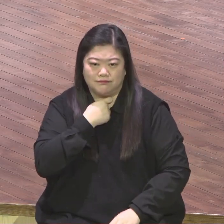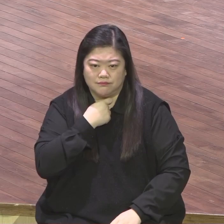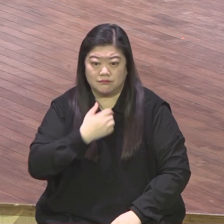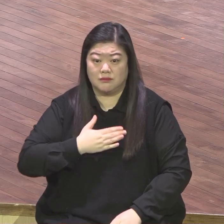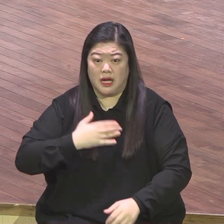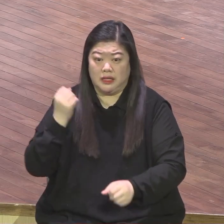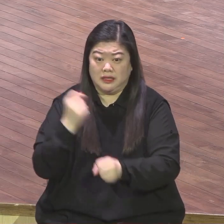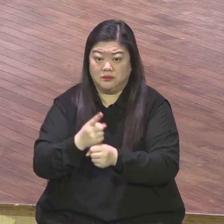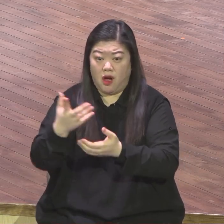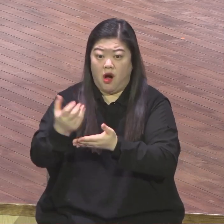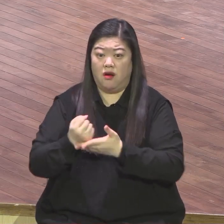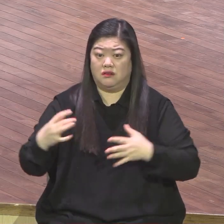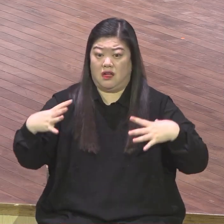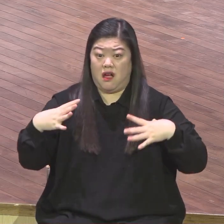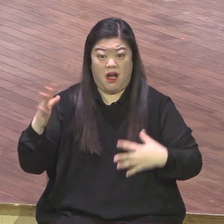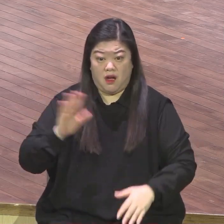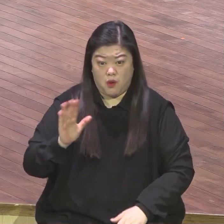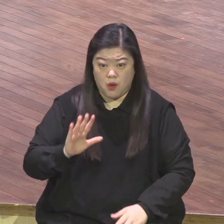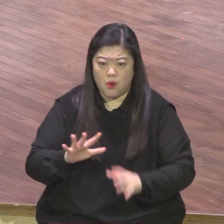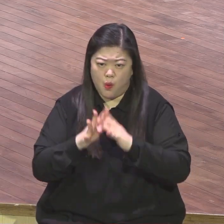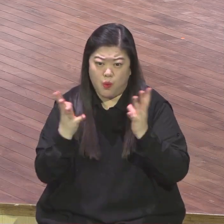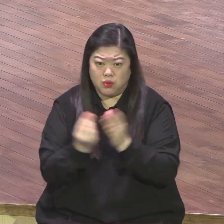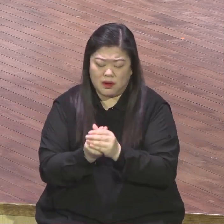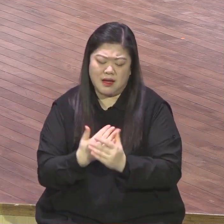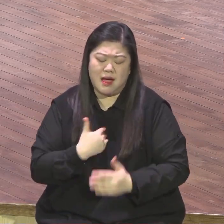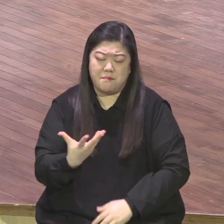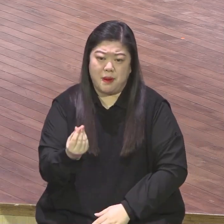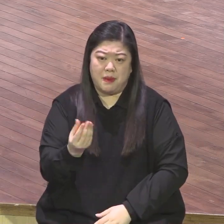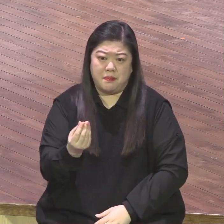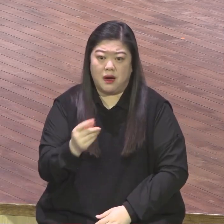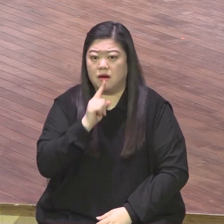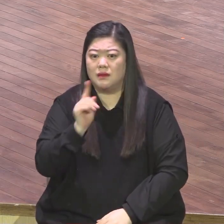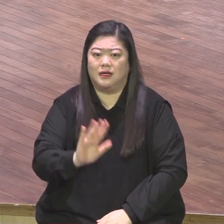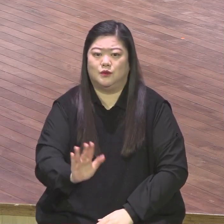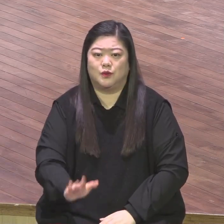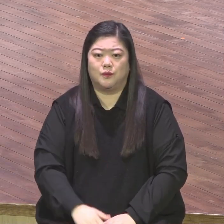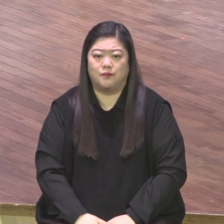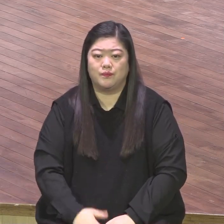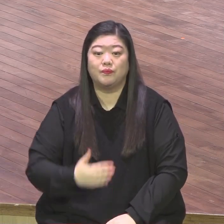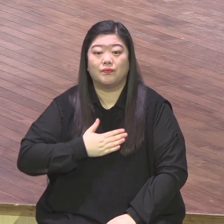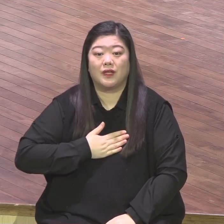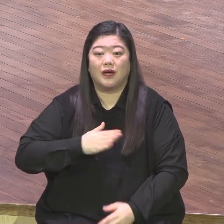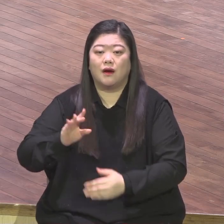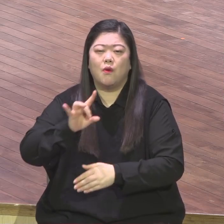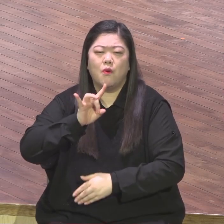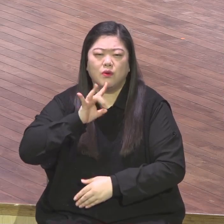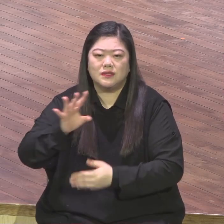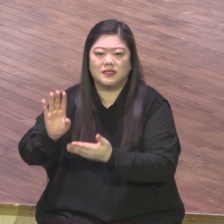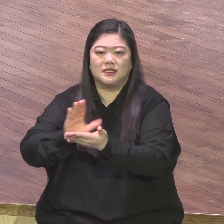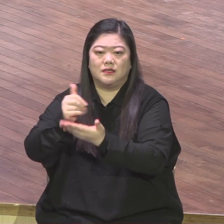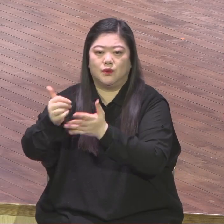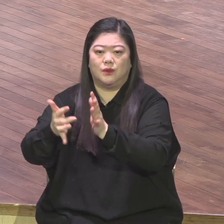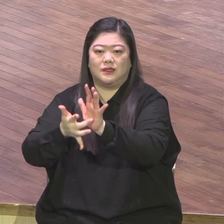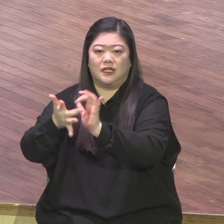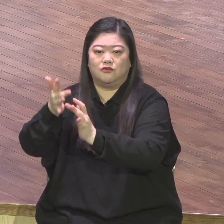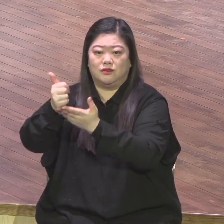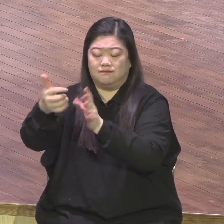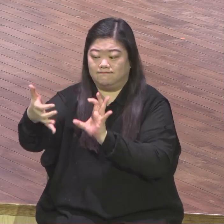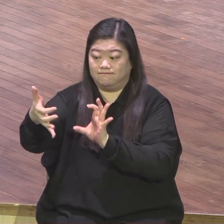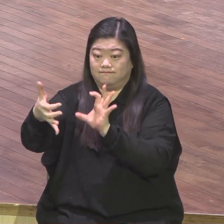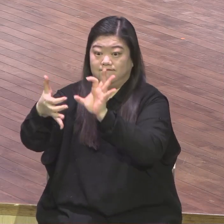이미 얻었다 함도 아니요 온전히 이루었다 함도 아니라 오직 내가 그리스도 예수께 잡힌 바 된